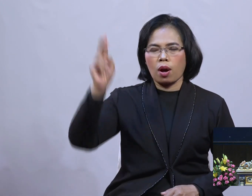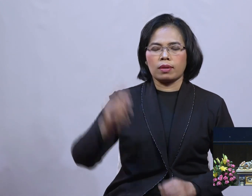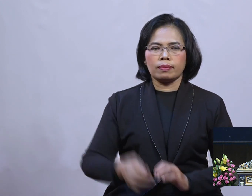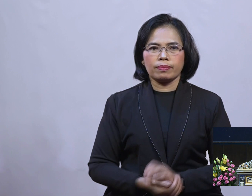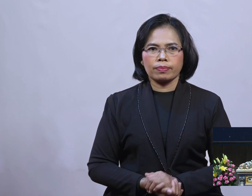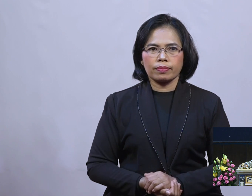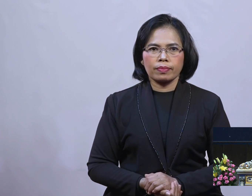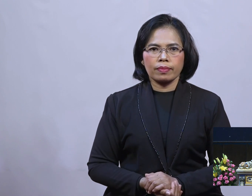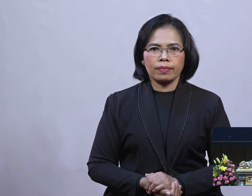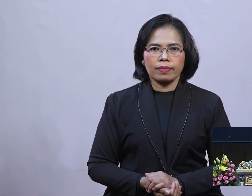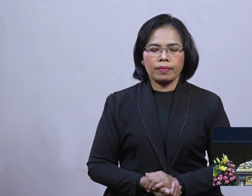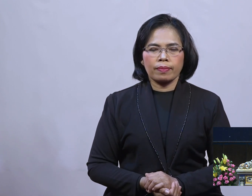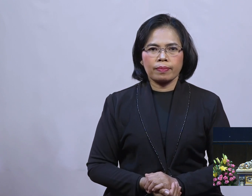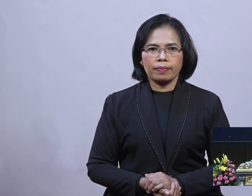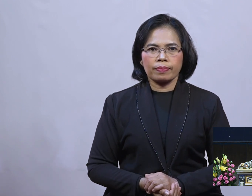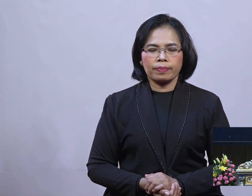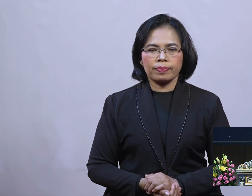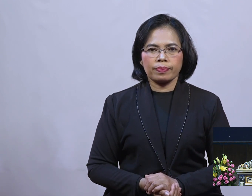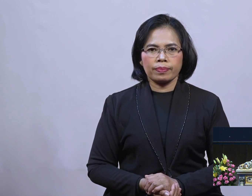Hai Tapi sebaliknya